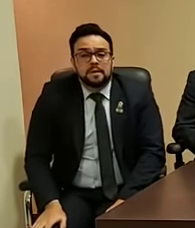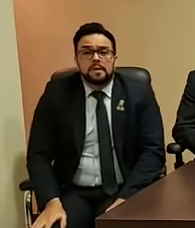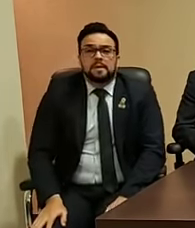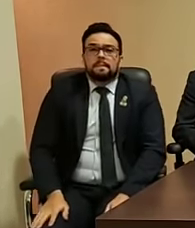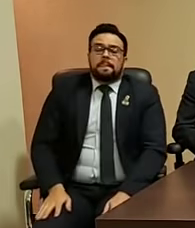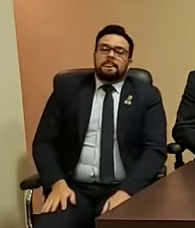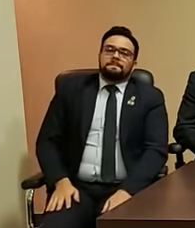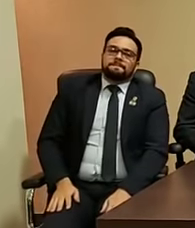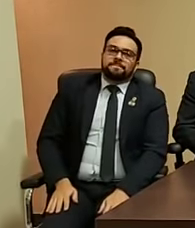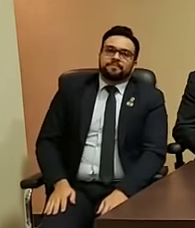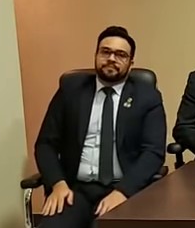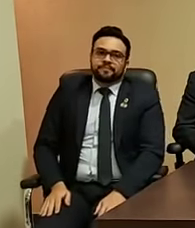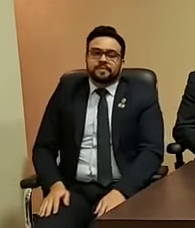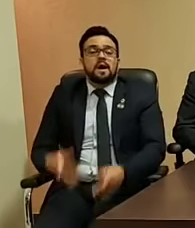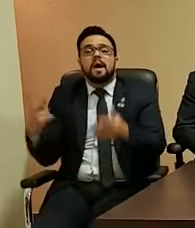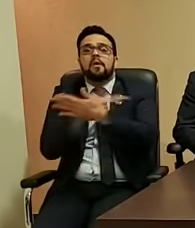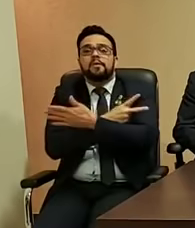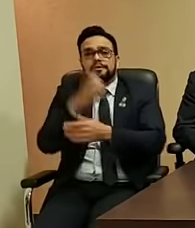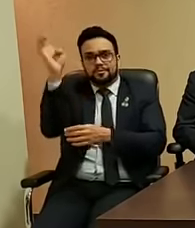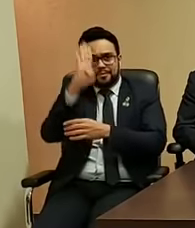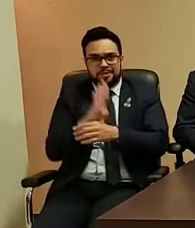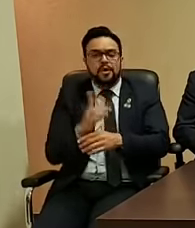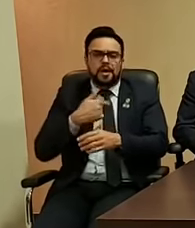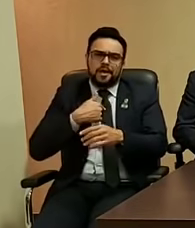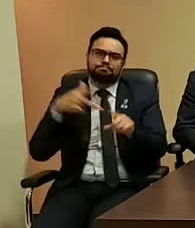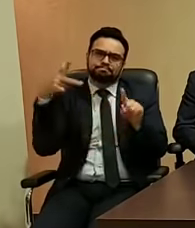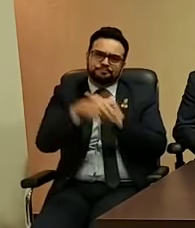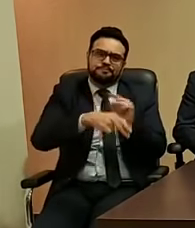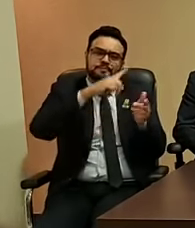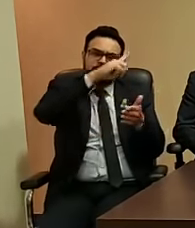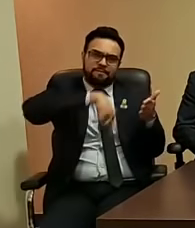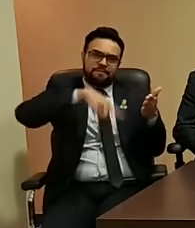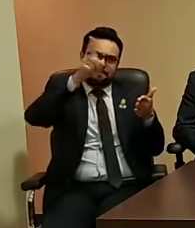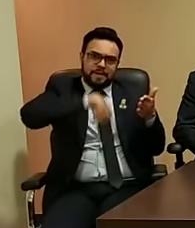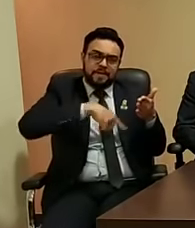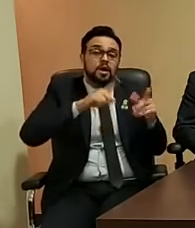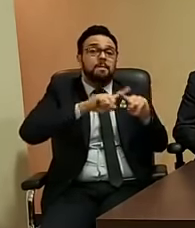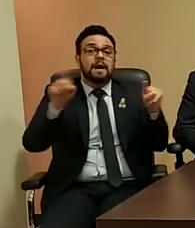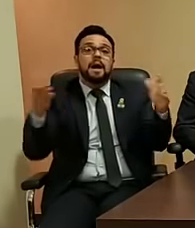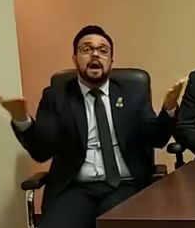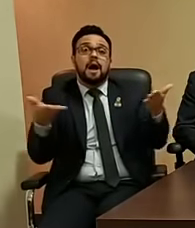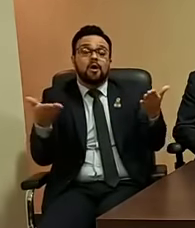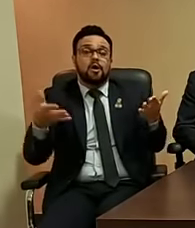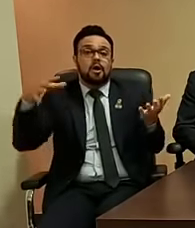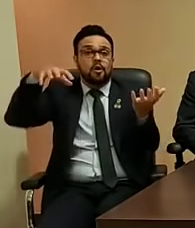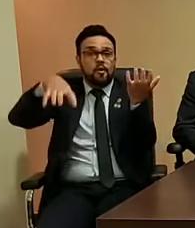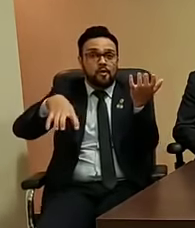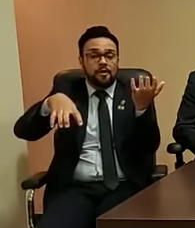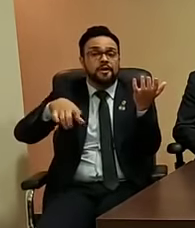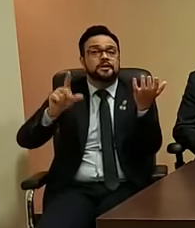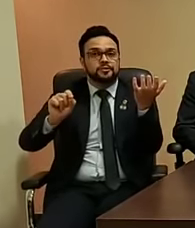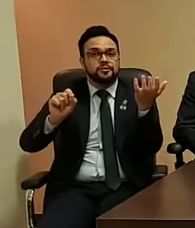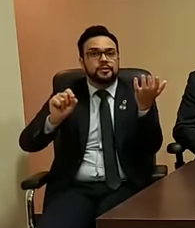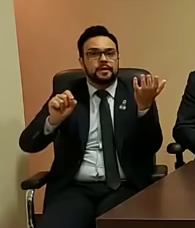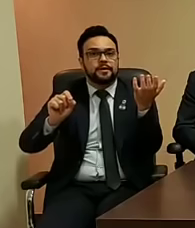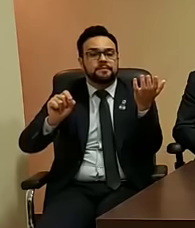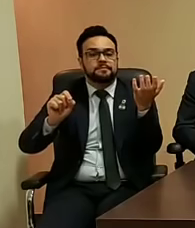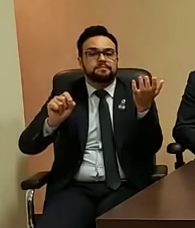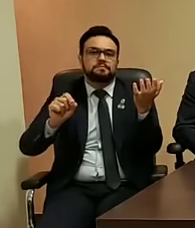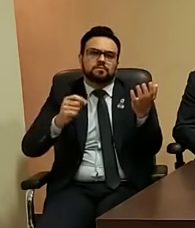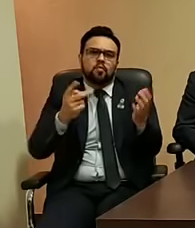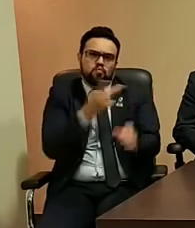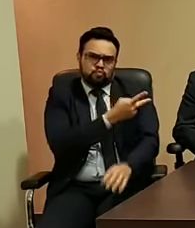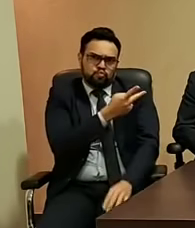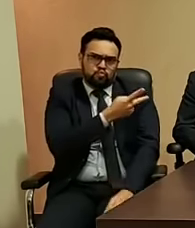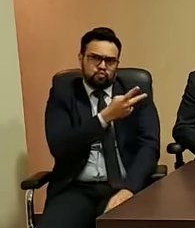Imagino o que vai acontecer com o Brasil numa situação dessa. VT. Bem, agora, o que aconteceu com o Congresso? Derrubou o veto. Então, vocês dois aqui.